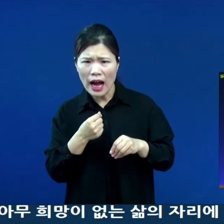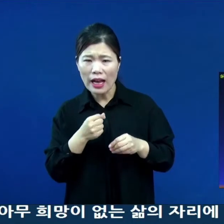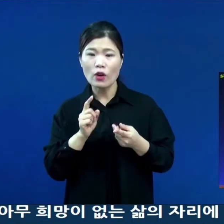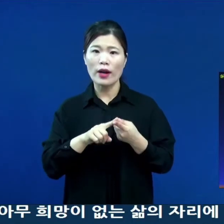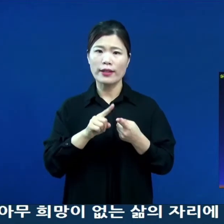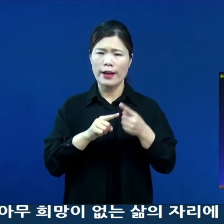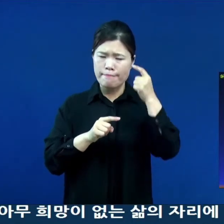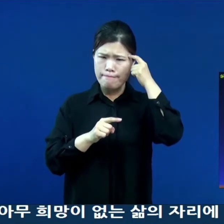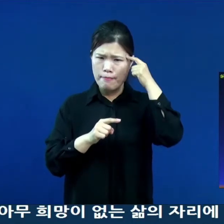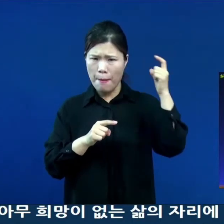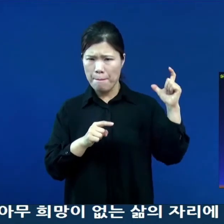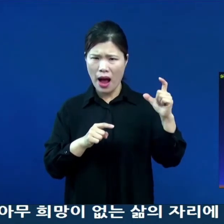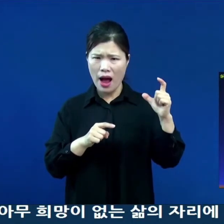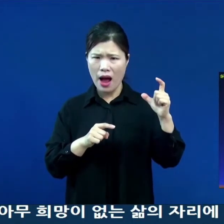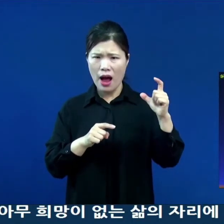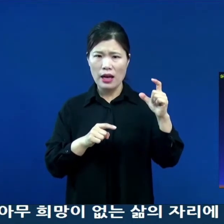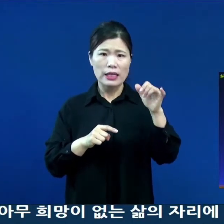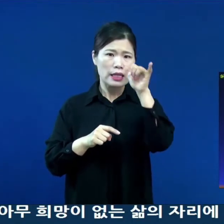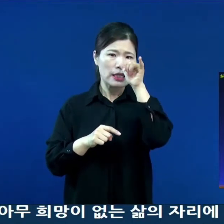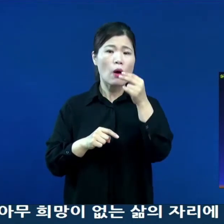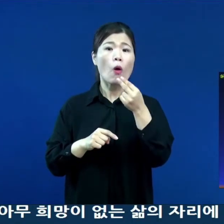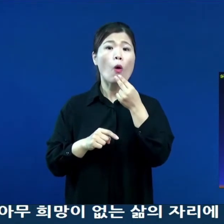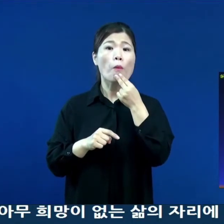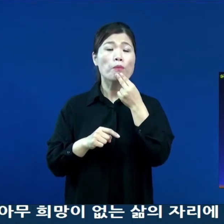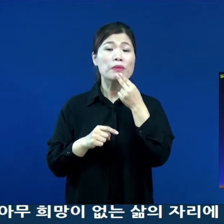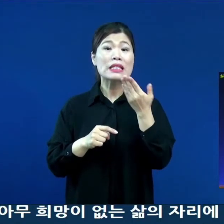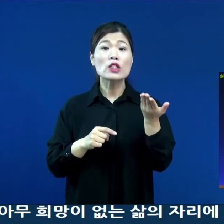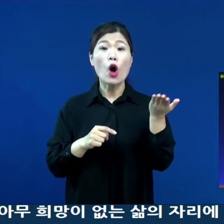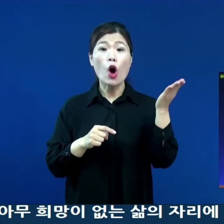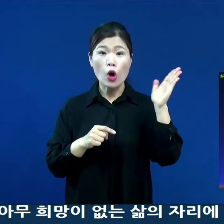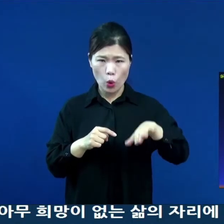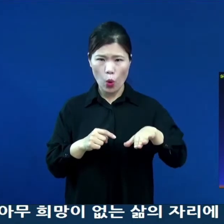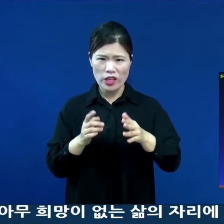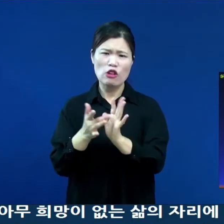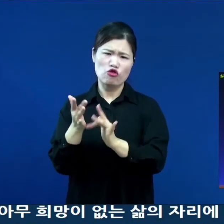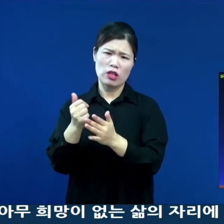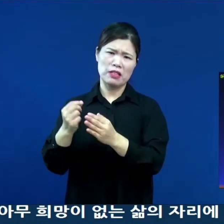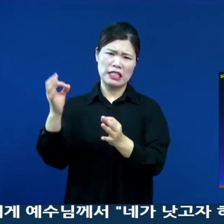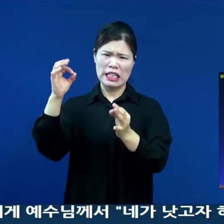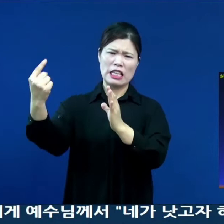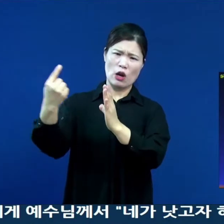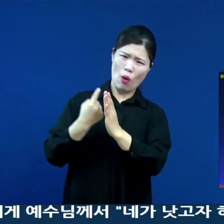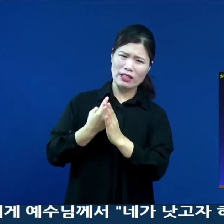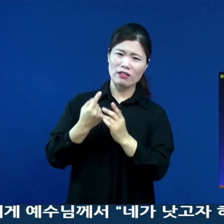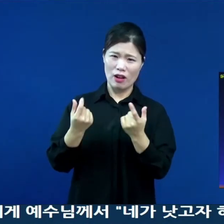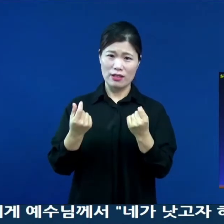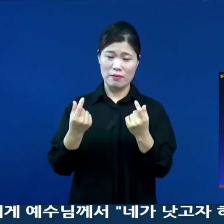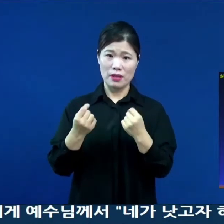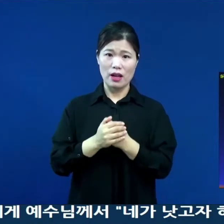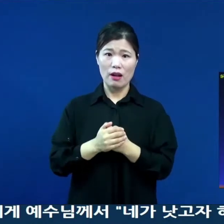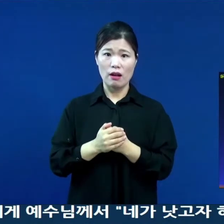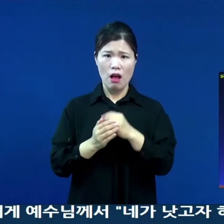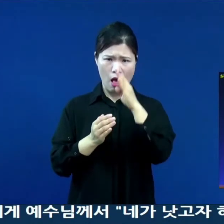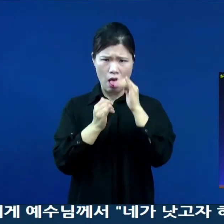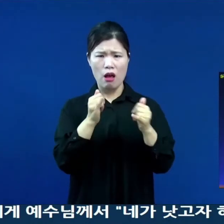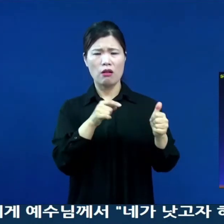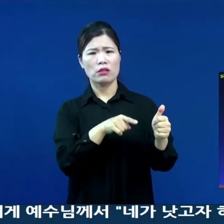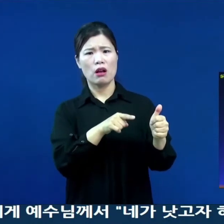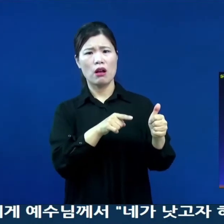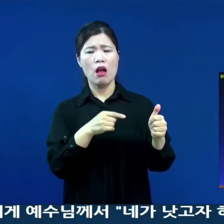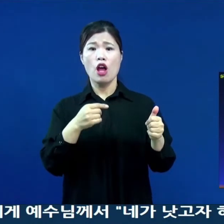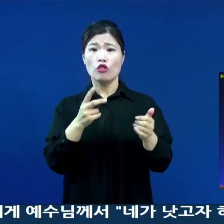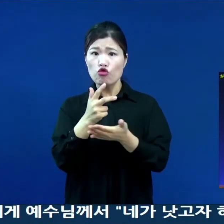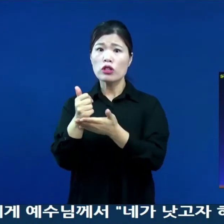의지가 강력하게 있지 않았어도 예수님은 찾아왔을 것입니다. 이 사람이 주님, 믿음이